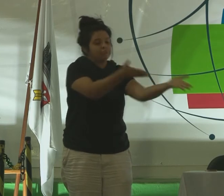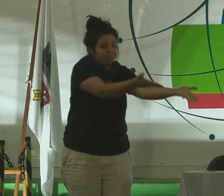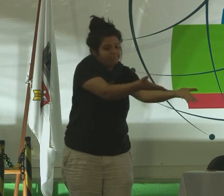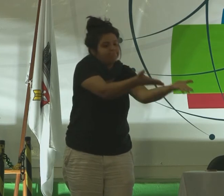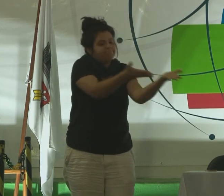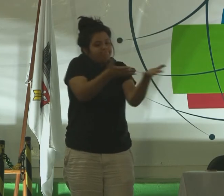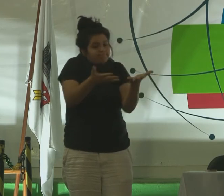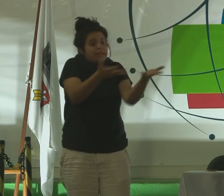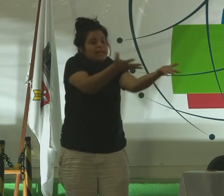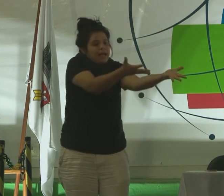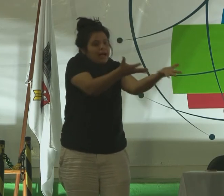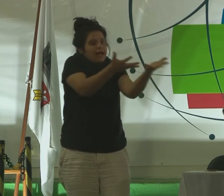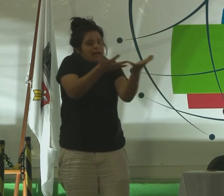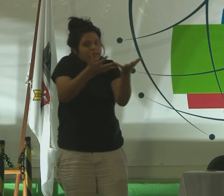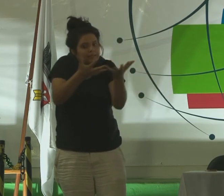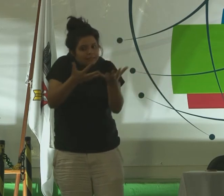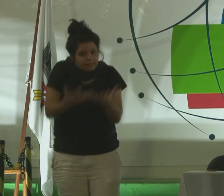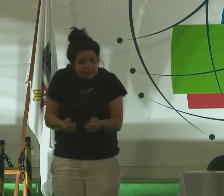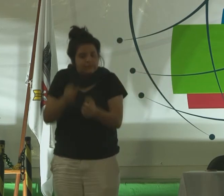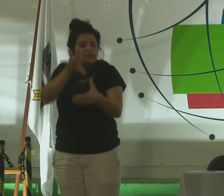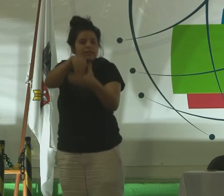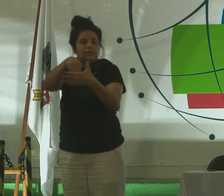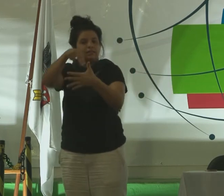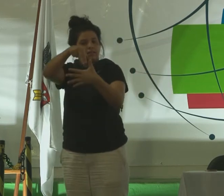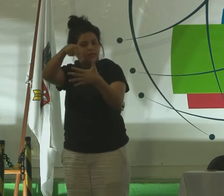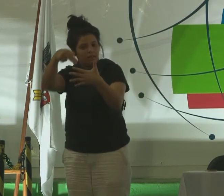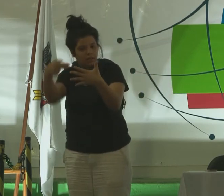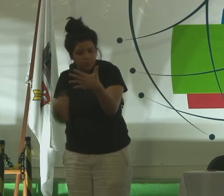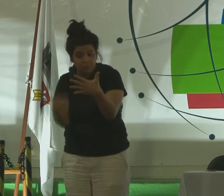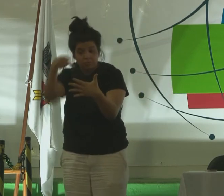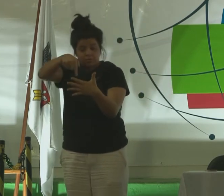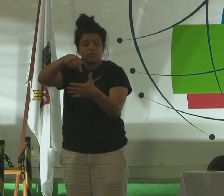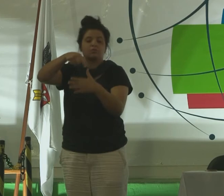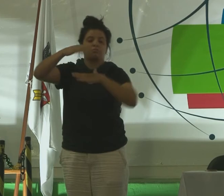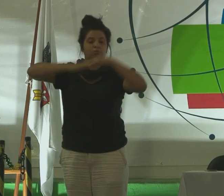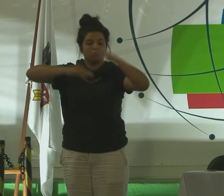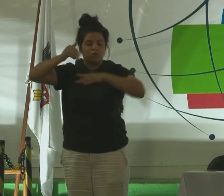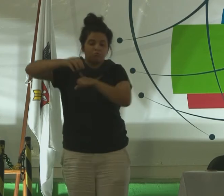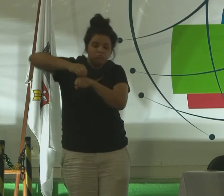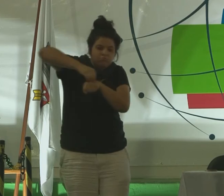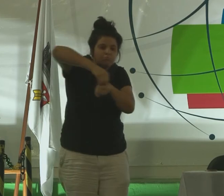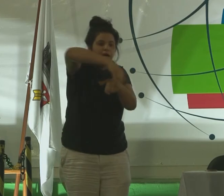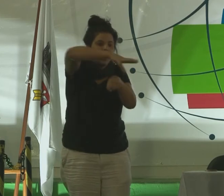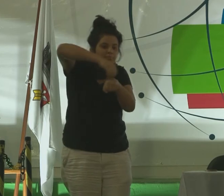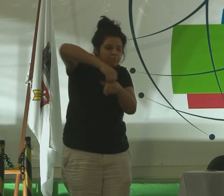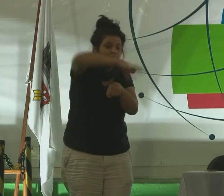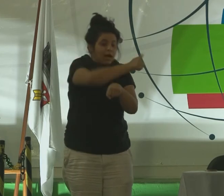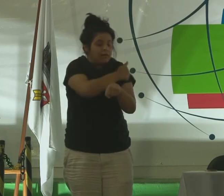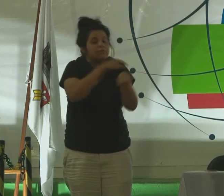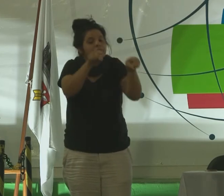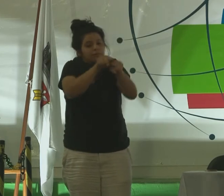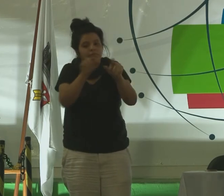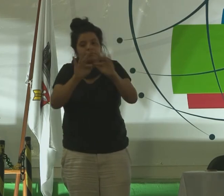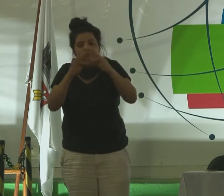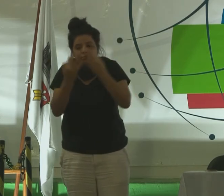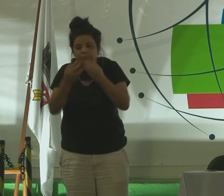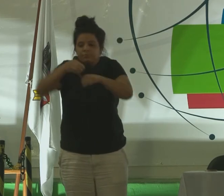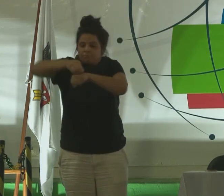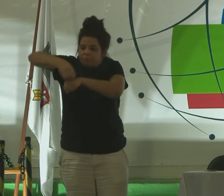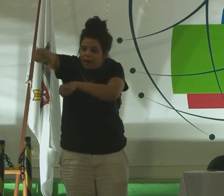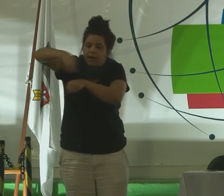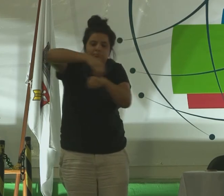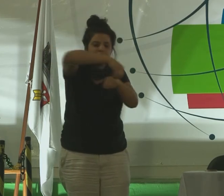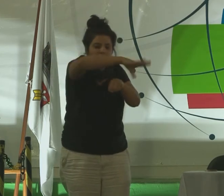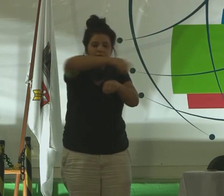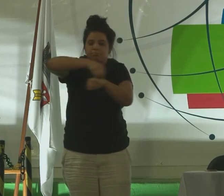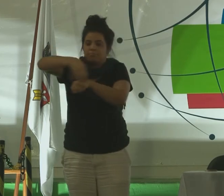acolhido, os profissionais que estão ali orientam não só o aluno, mas orientam também a família e encaminham os profissionais que nós temos